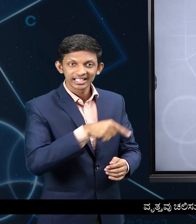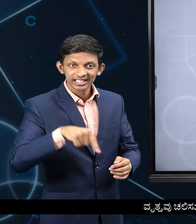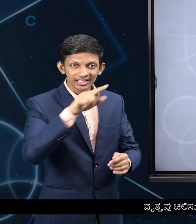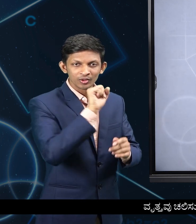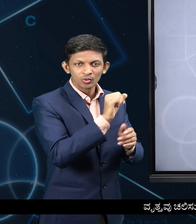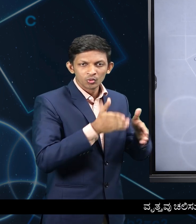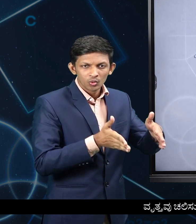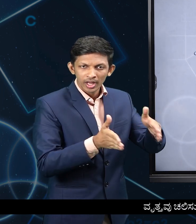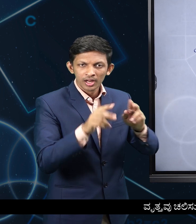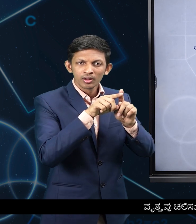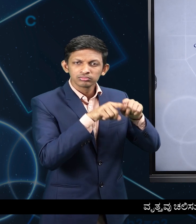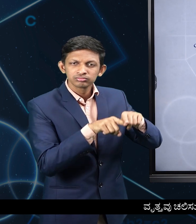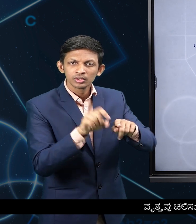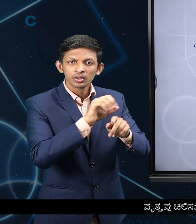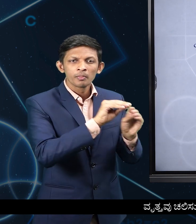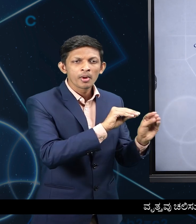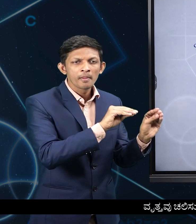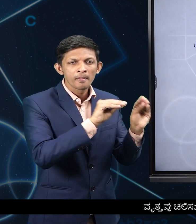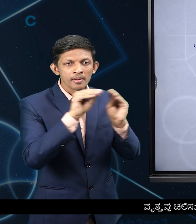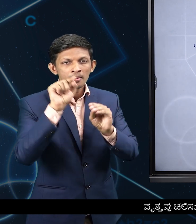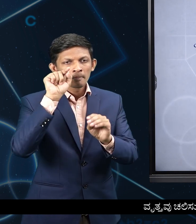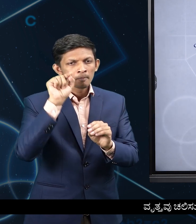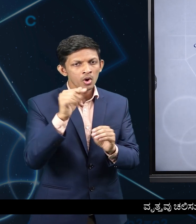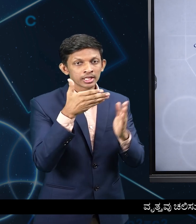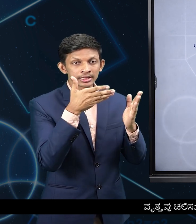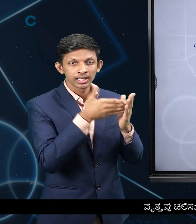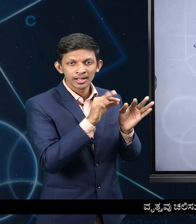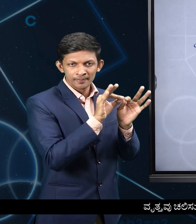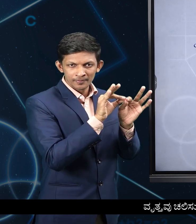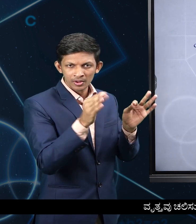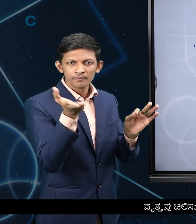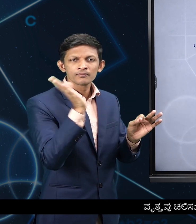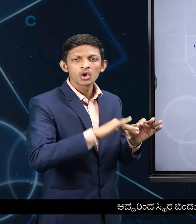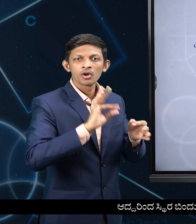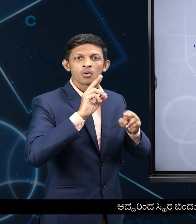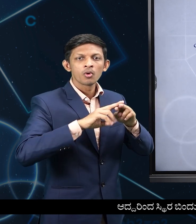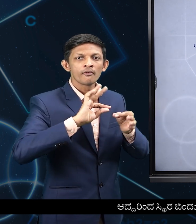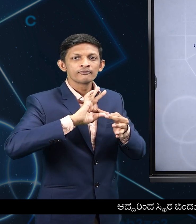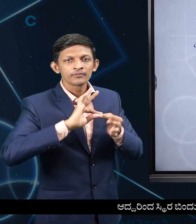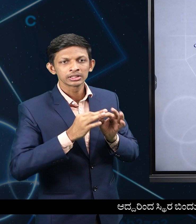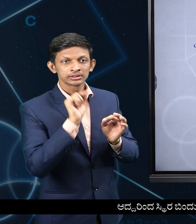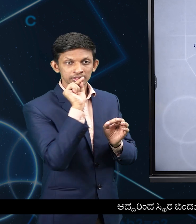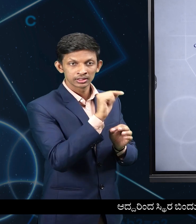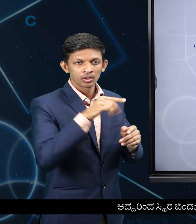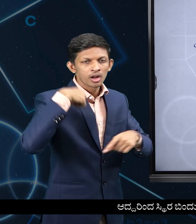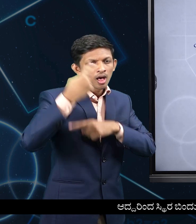ವೃತ್ತವು ಚಲಿಸುವ ಬಿಂದುವಿನಿಂದ ಗುರುತಿಸಲ್ಪಟ್ಟ ಮಾರ್ಗವಾಗಿದೆ. ಆದ್ದರಿಂದ ಸ್ಥಿರ ಬಿಂದುವಿನಿಂದ ಅದರ ಅಂತರವು